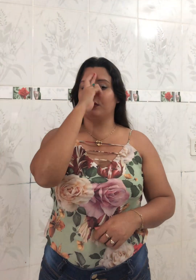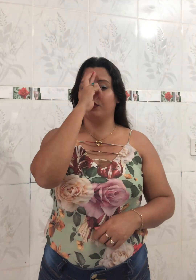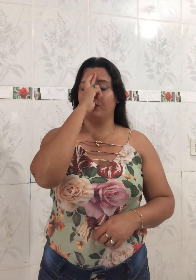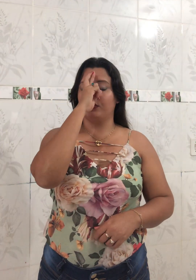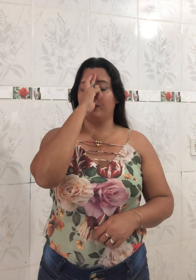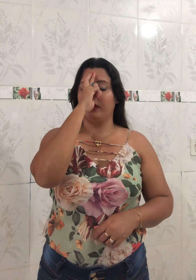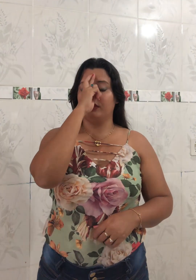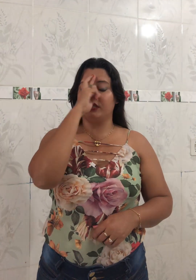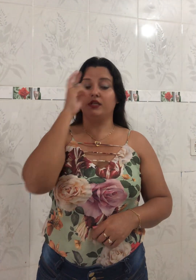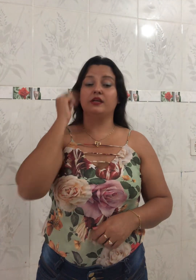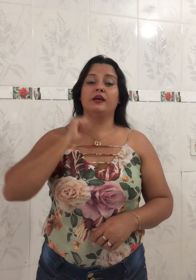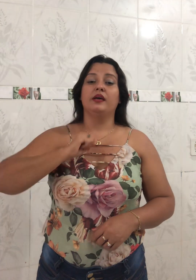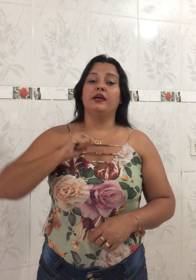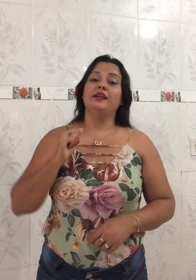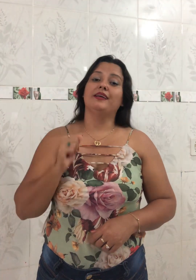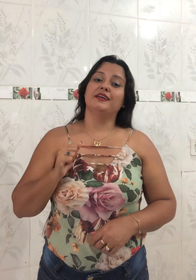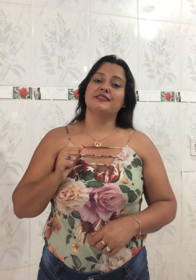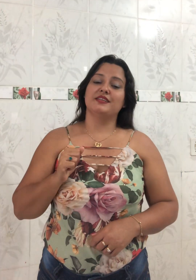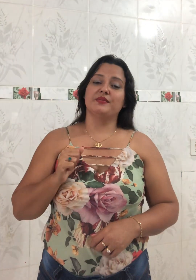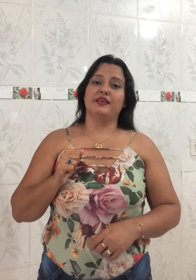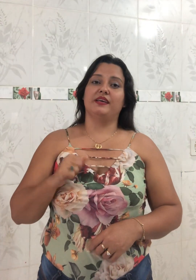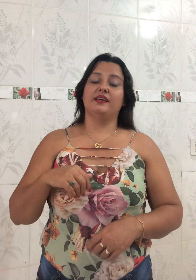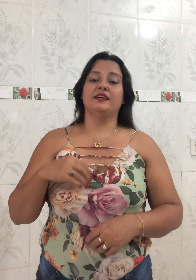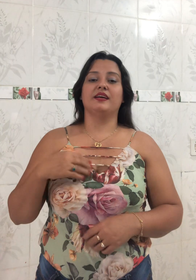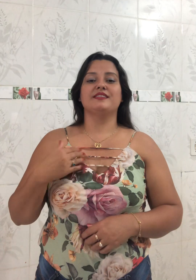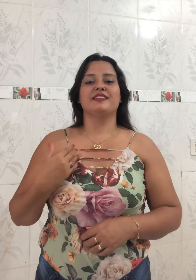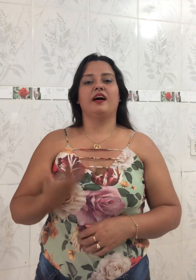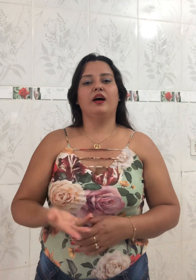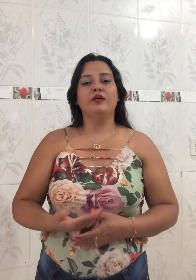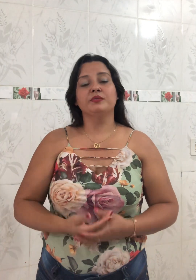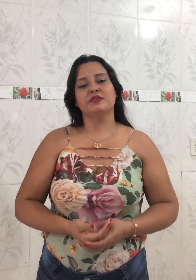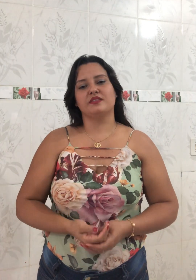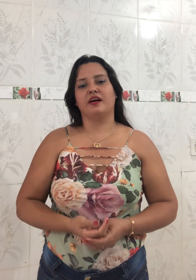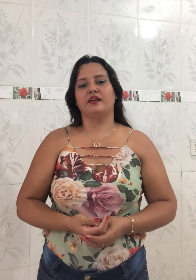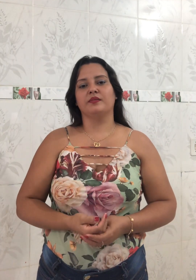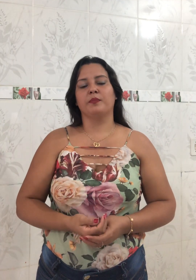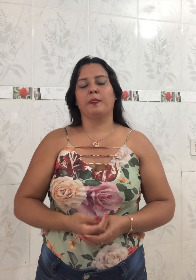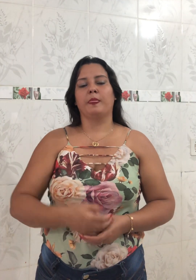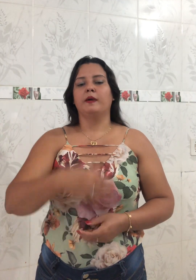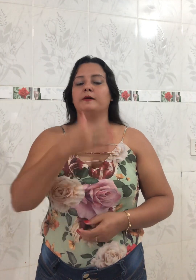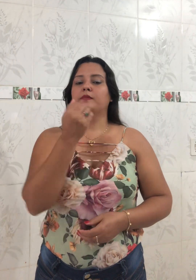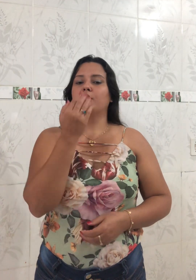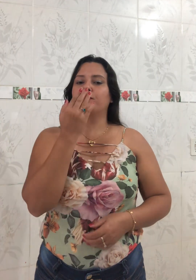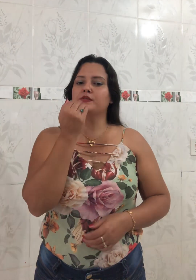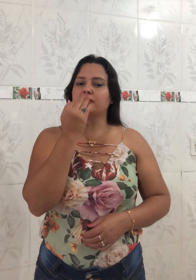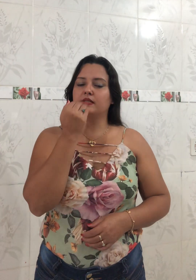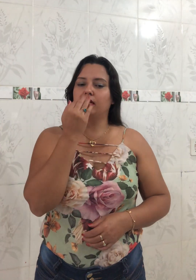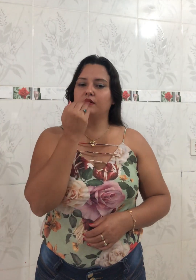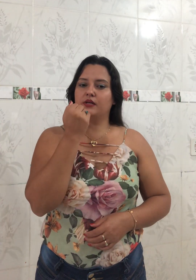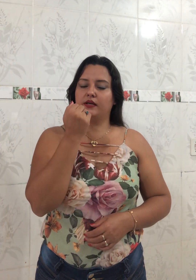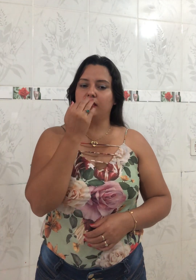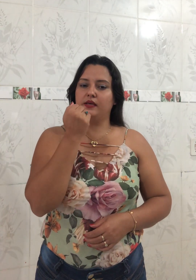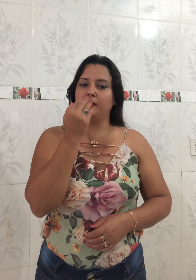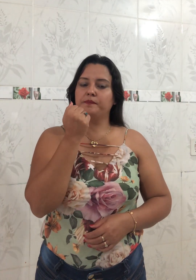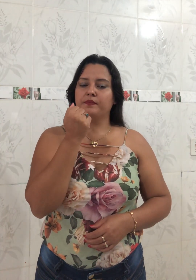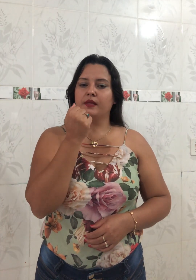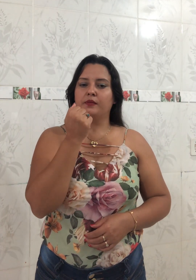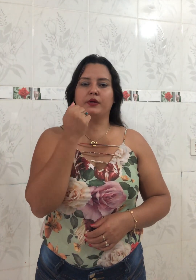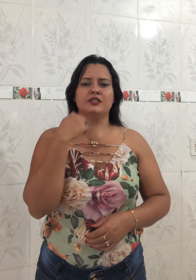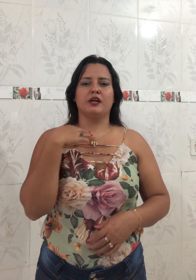o meio-dia, ele quer dizer o quê? Ele quer dizer almoçar. Então, eu fiz o sinal aqui, porque